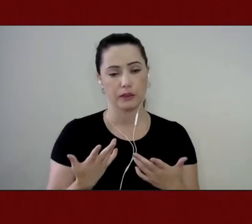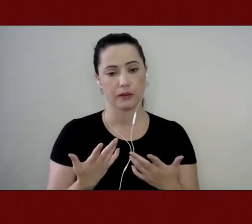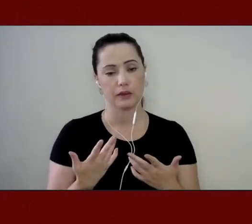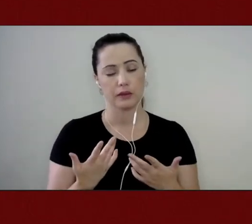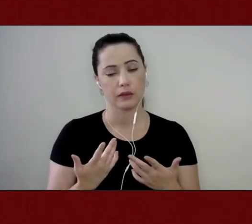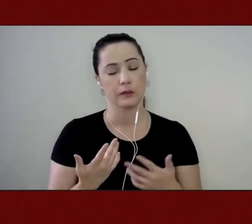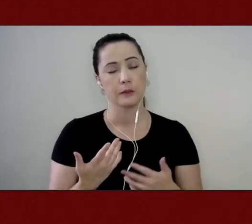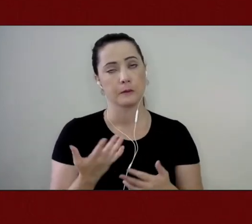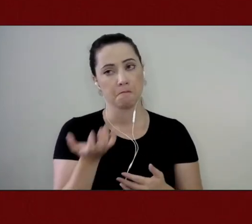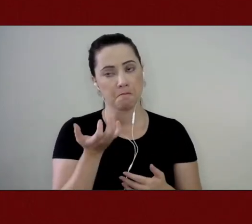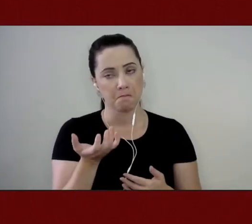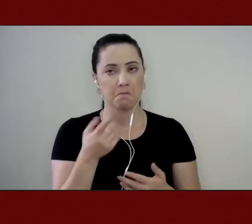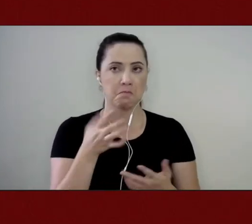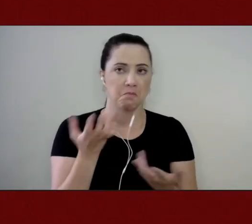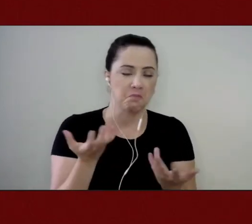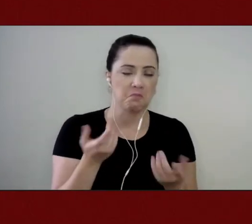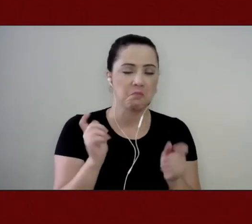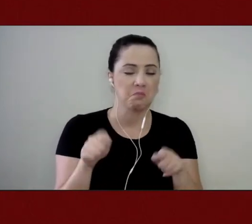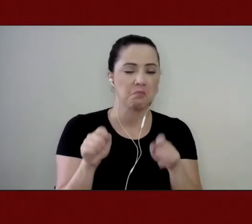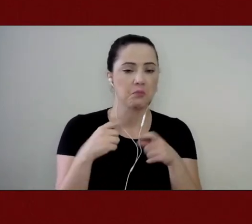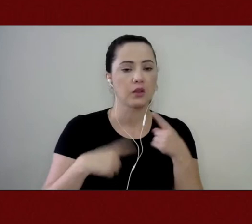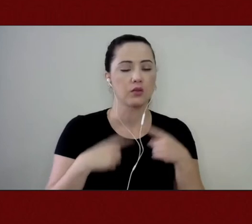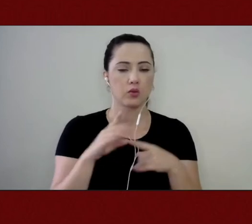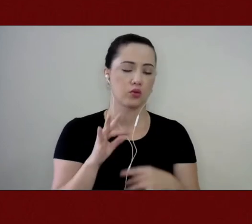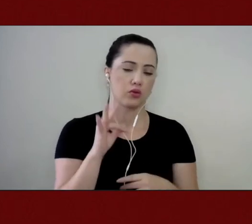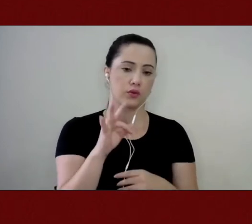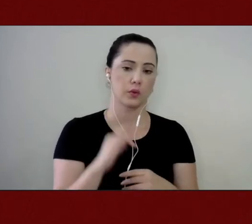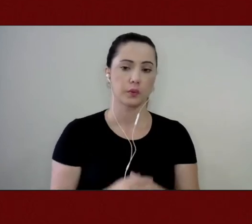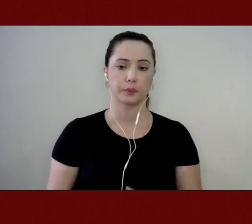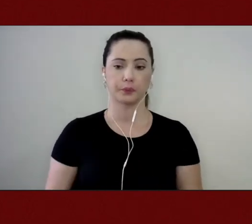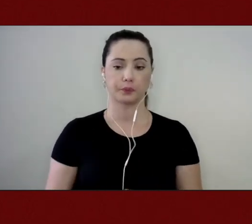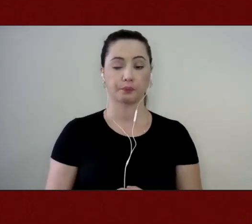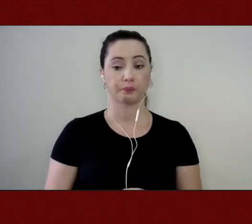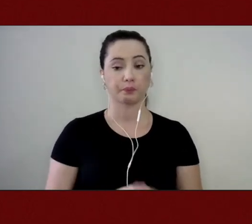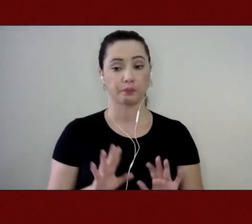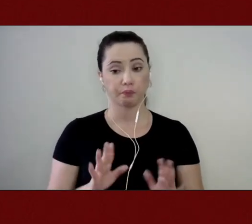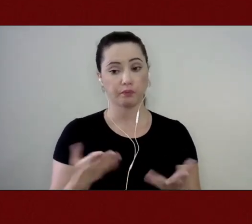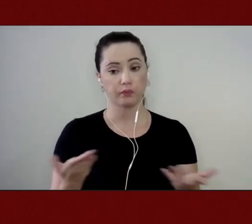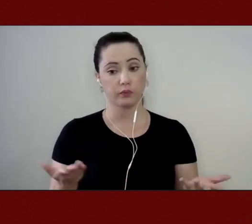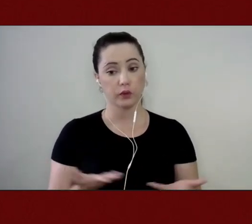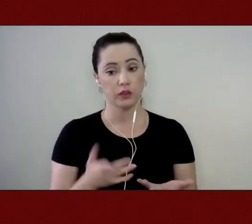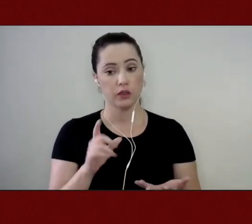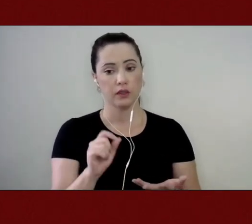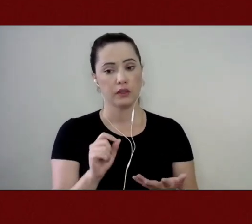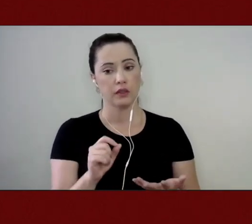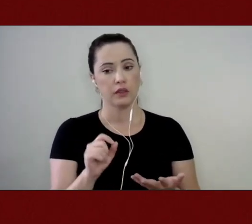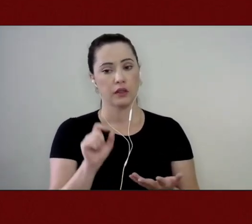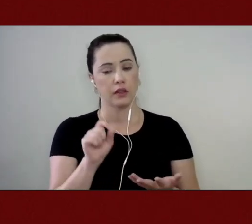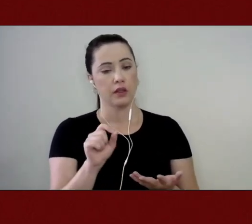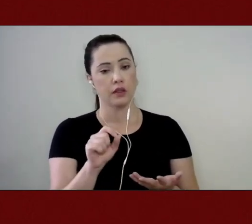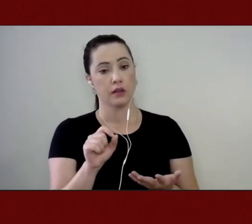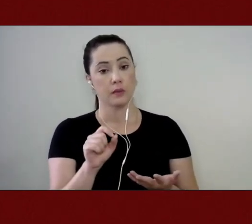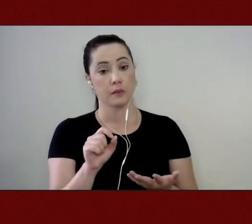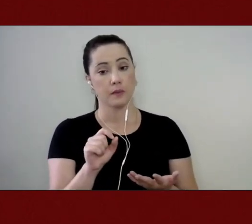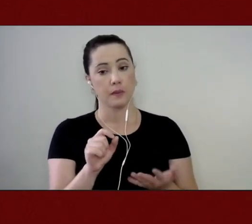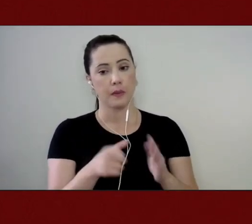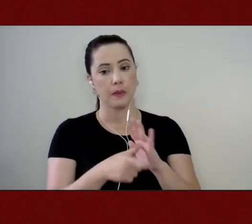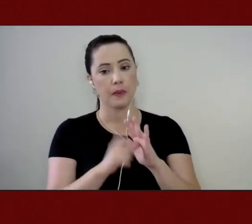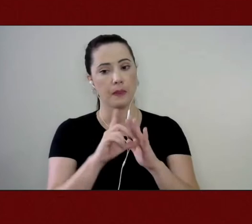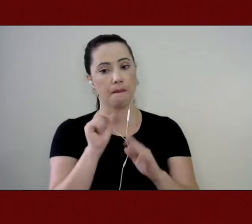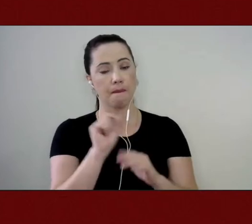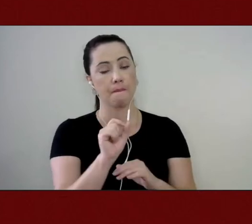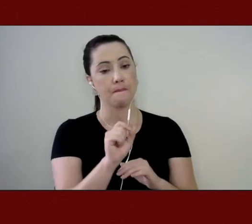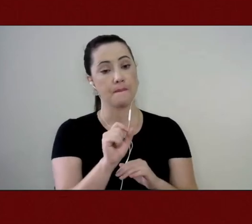caso haja interesse, né, do público. Bom, a partir dos anos 30, o